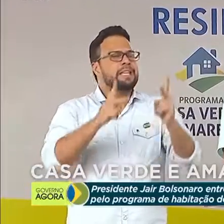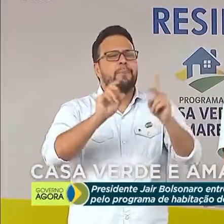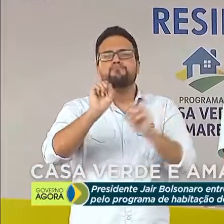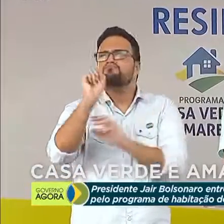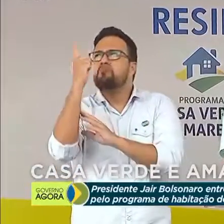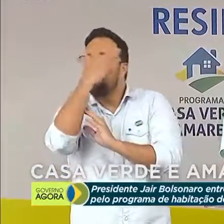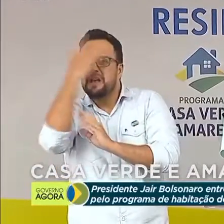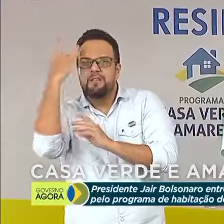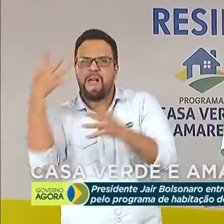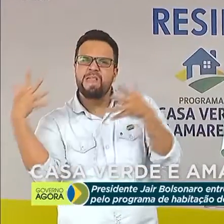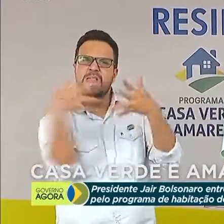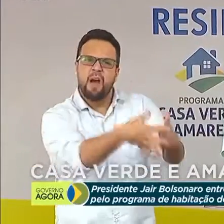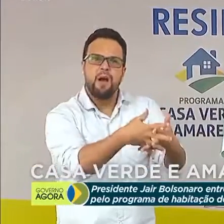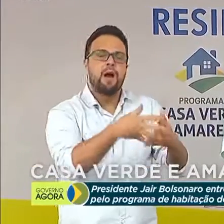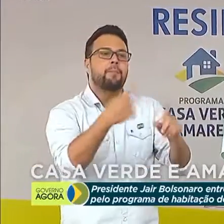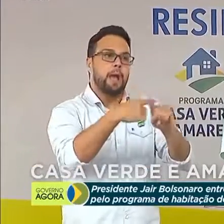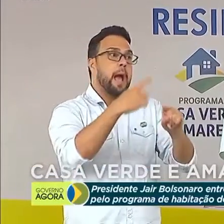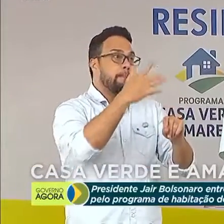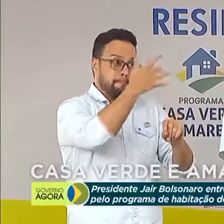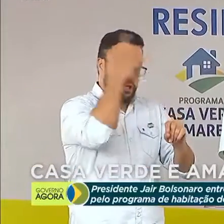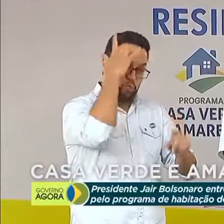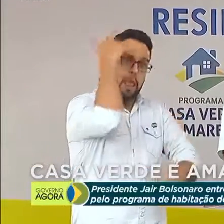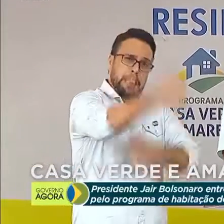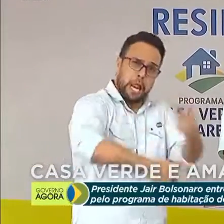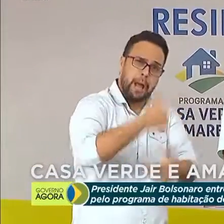atrapalhar o trabalho daqueles que produzem.